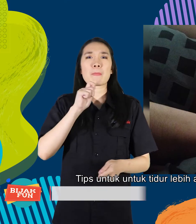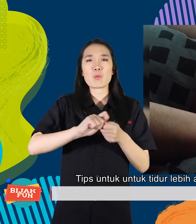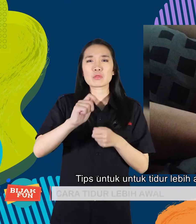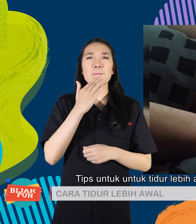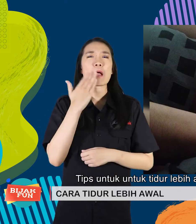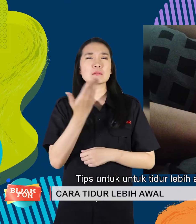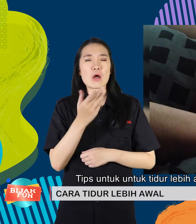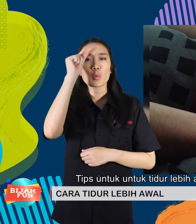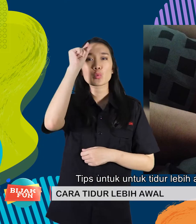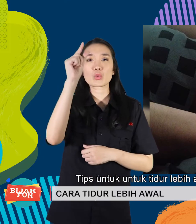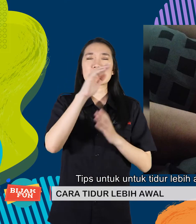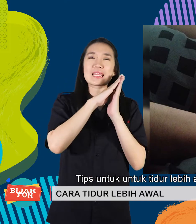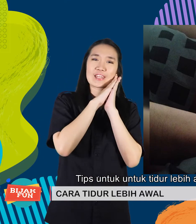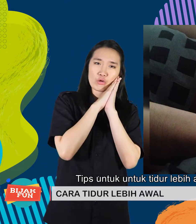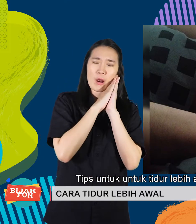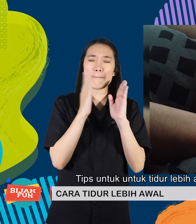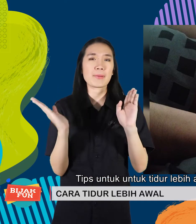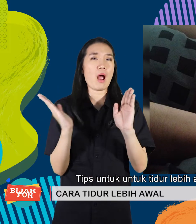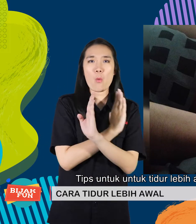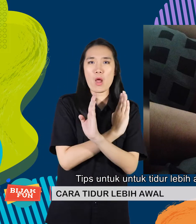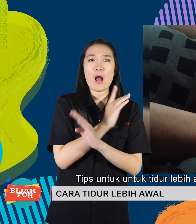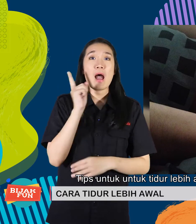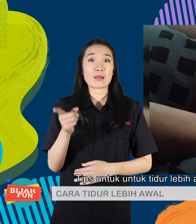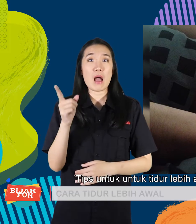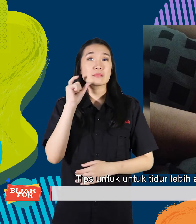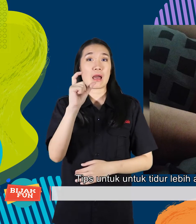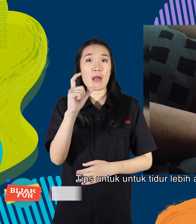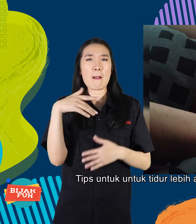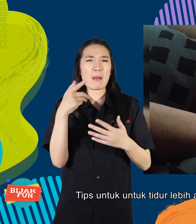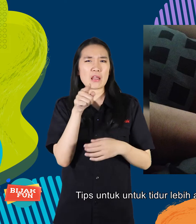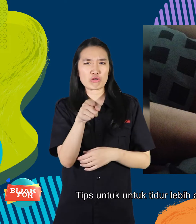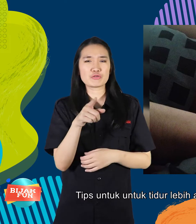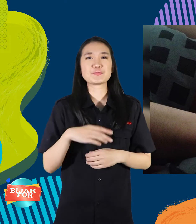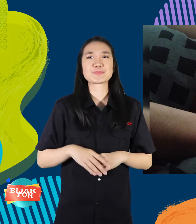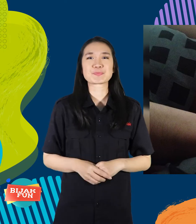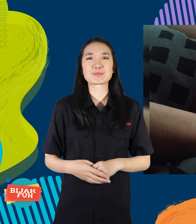tips untuk dapat tidur lebih awal. Ada apa saja ya? Yuk